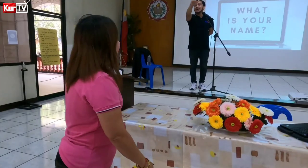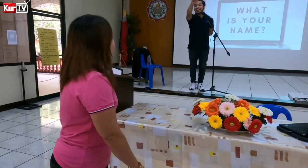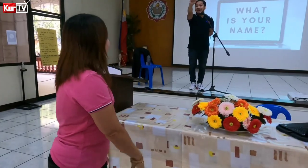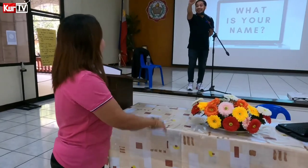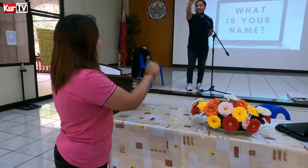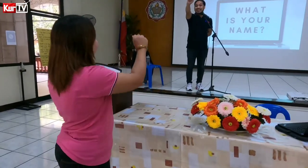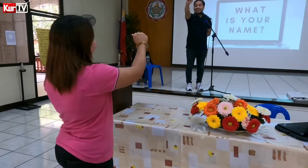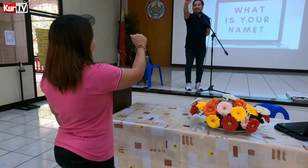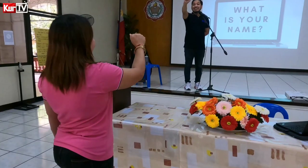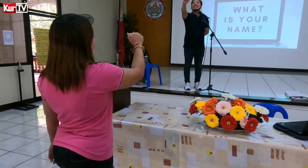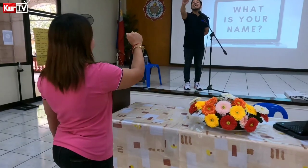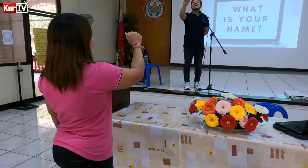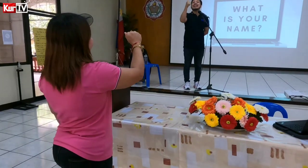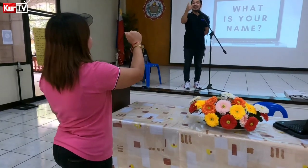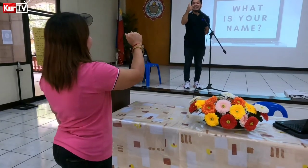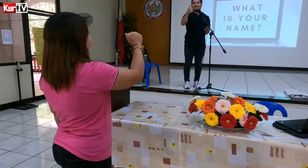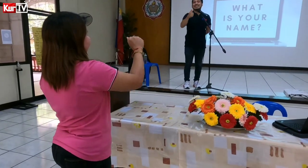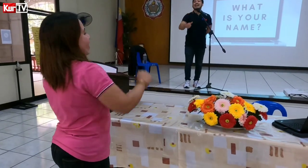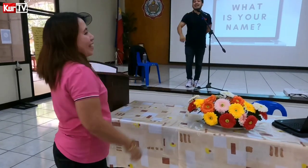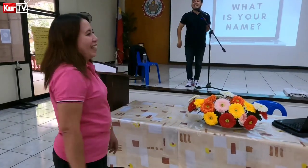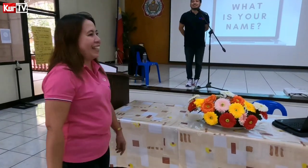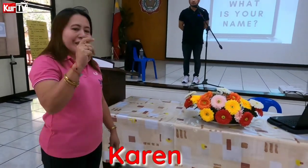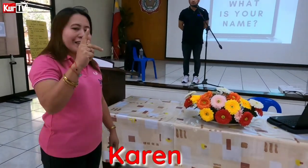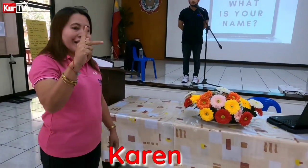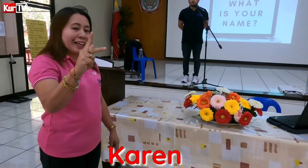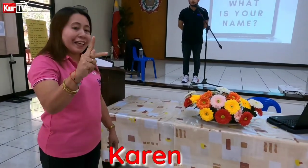A. Yes. Yan.